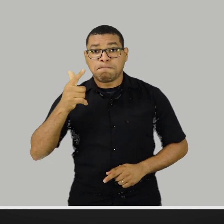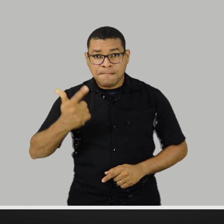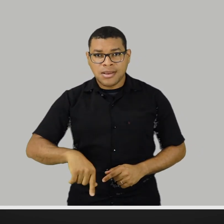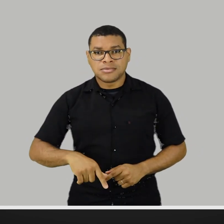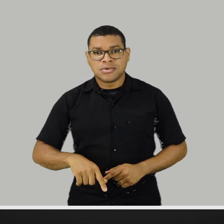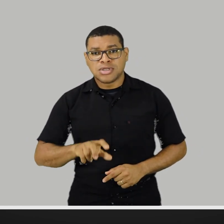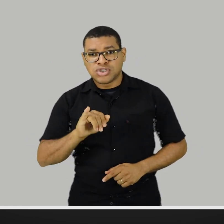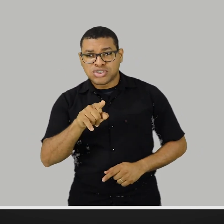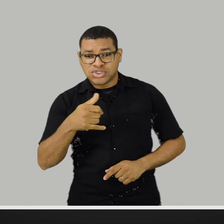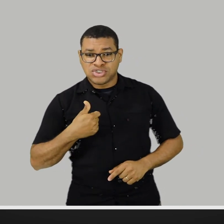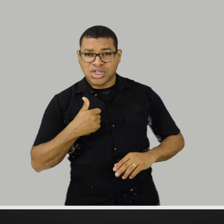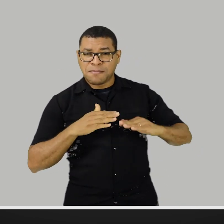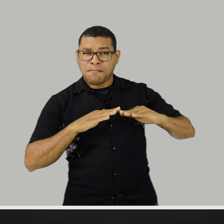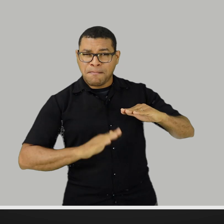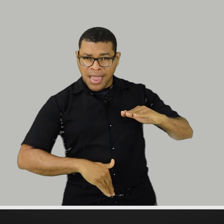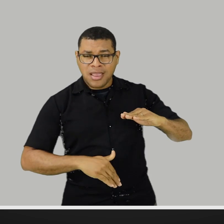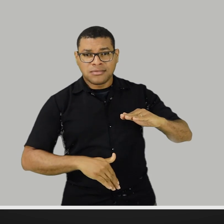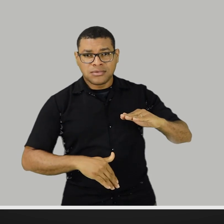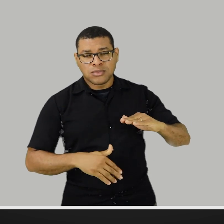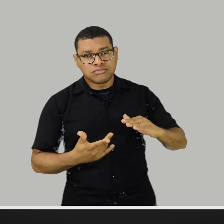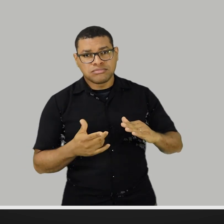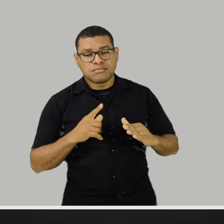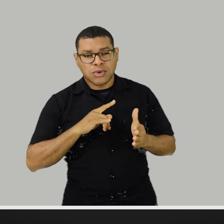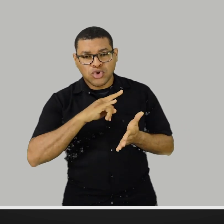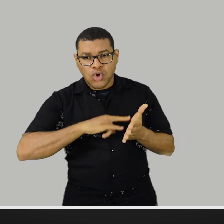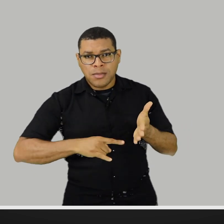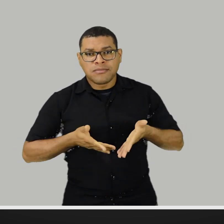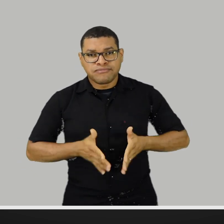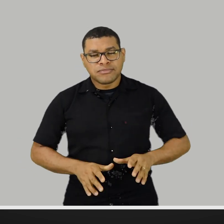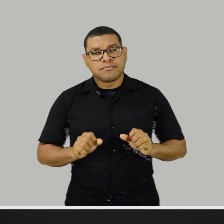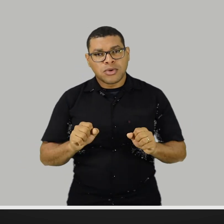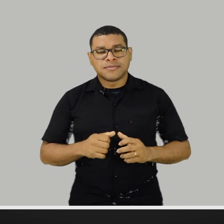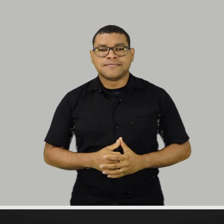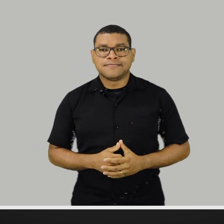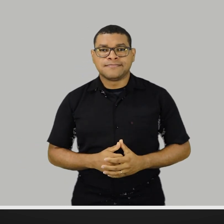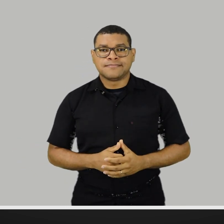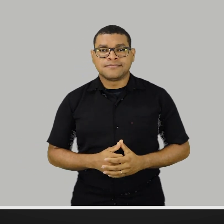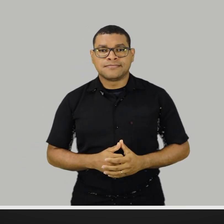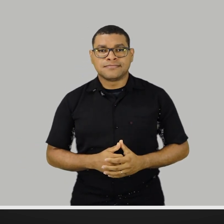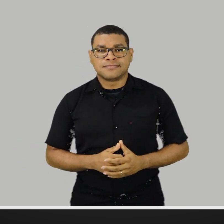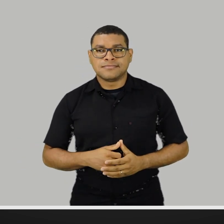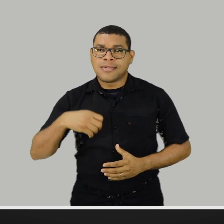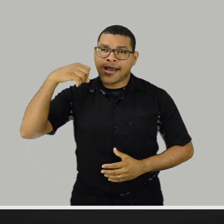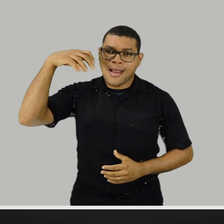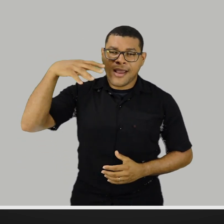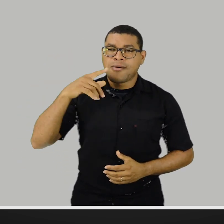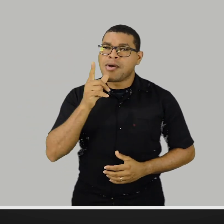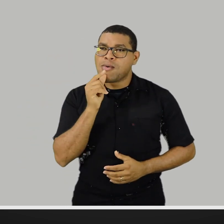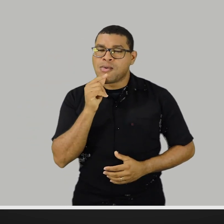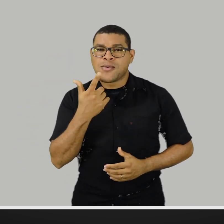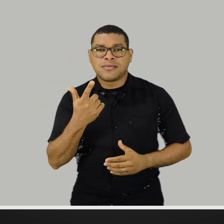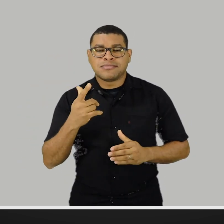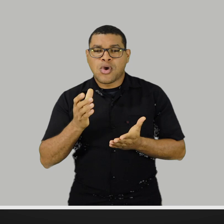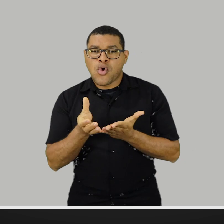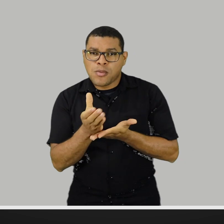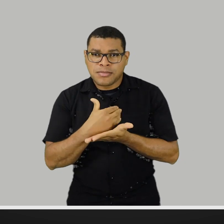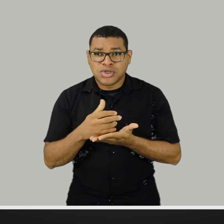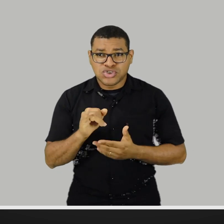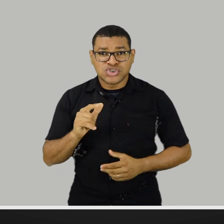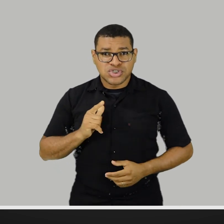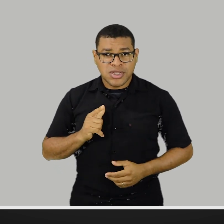de e três comprovante de residência água energia Condomínio Silver